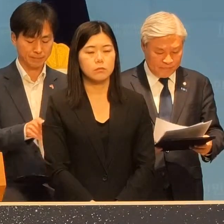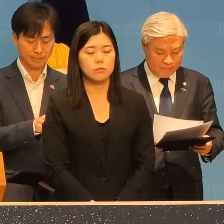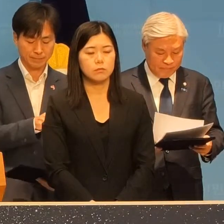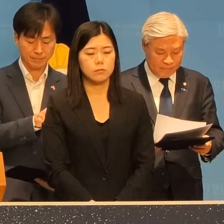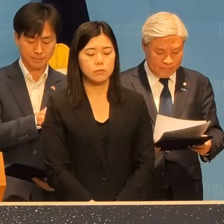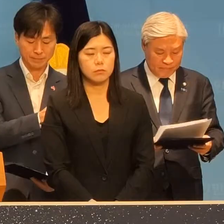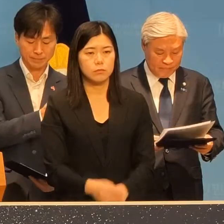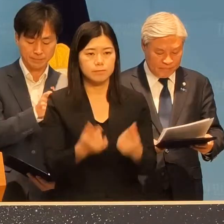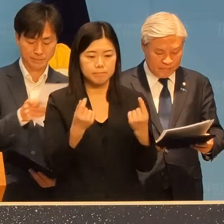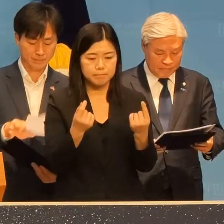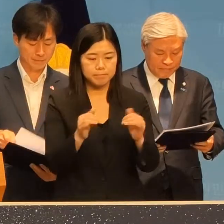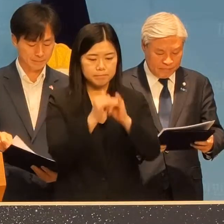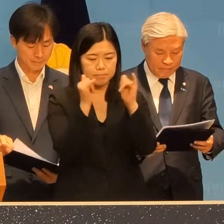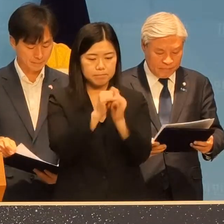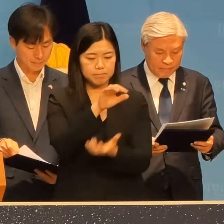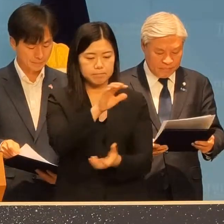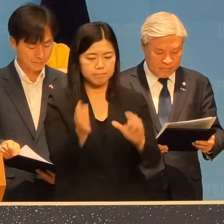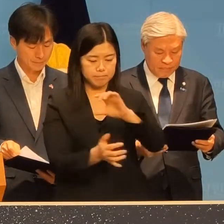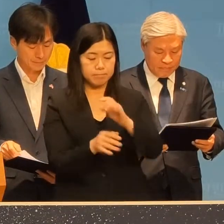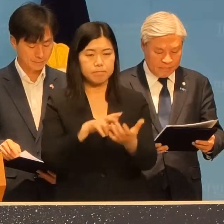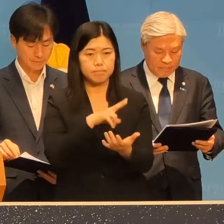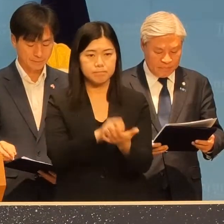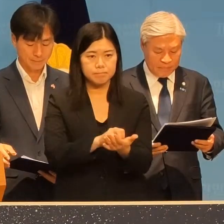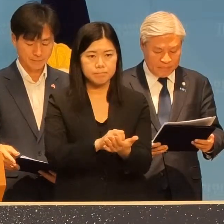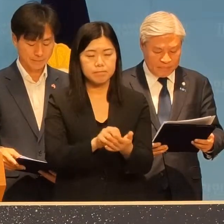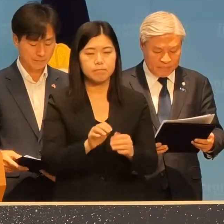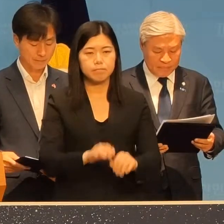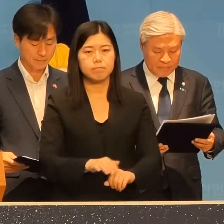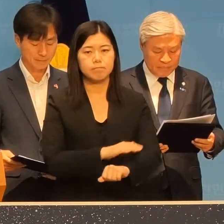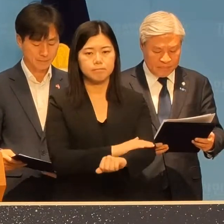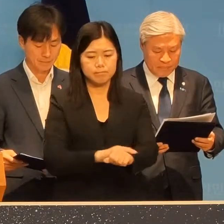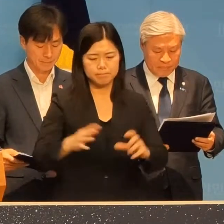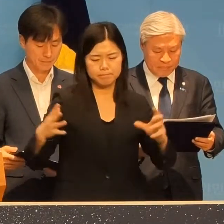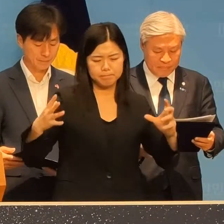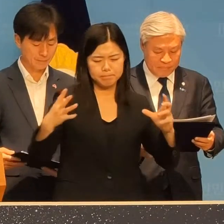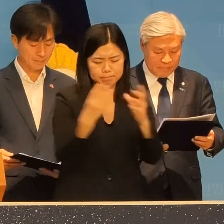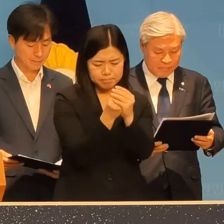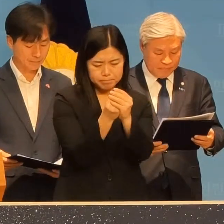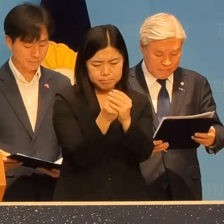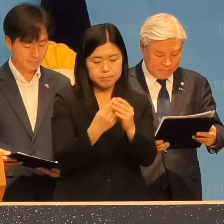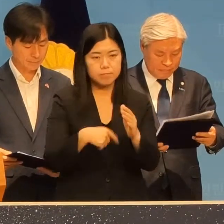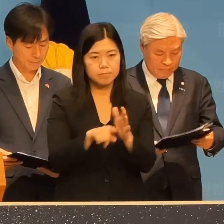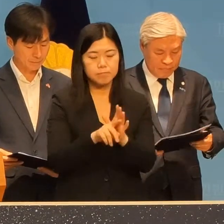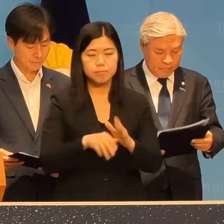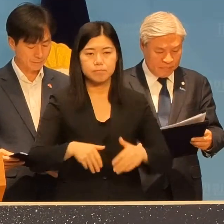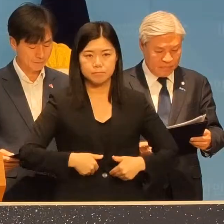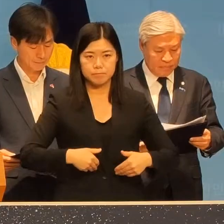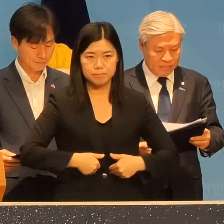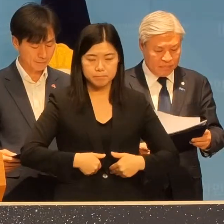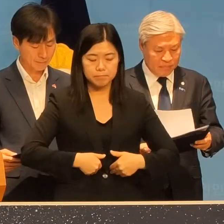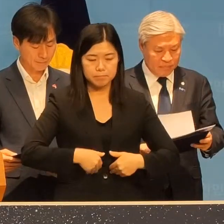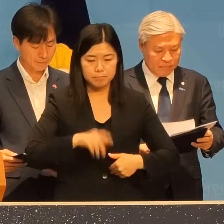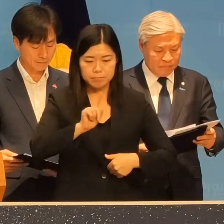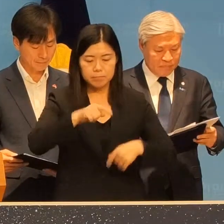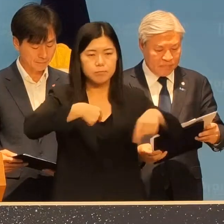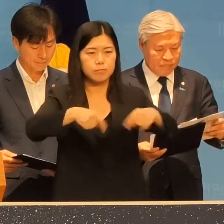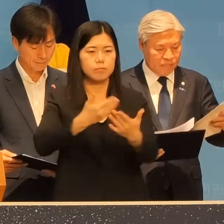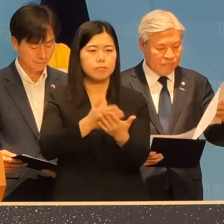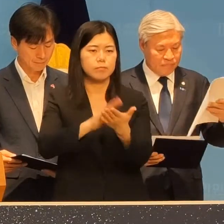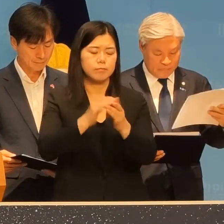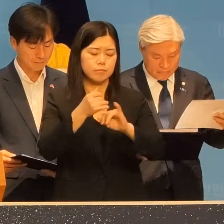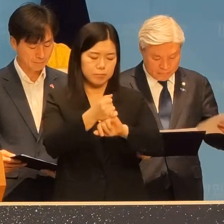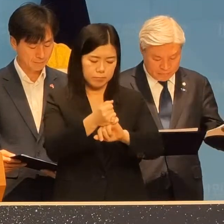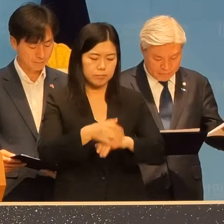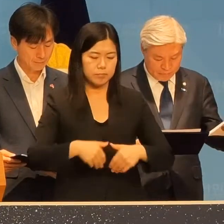이와 같은 사회 대개혁 과제를 온전하게 완수하기 위해 반드시 필요한 정치개혁 또한 절실한